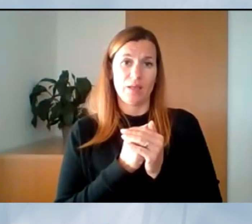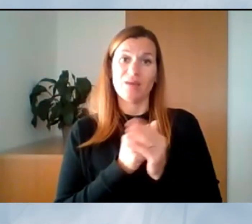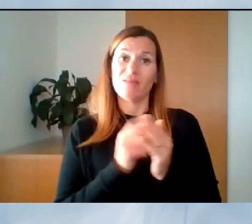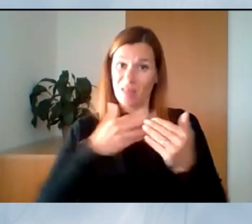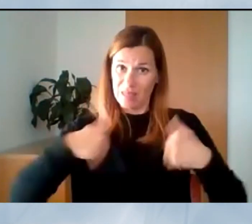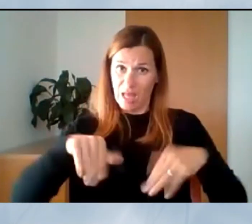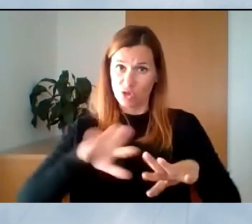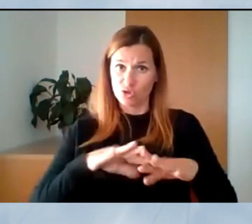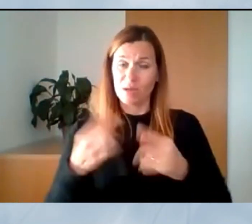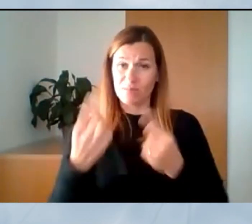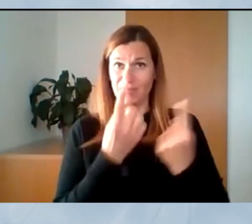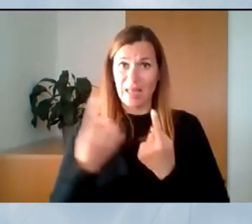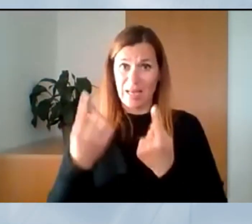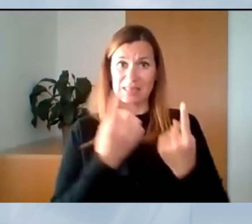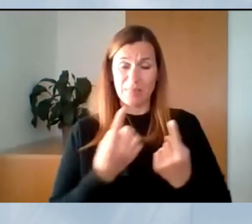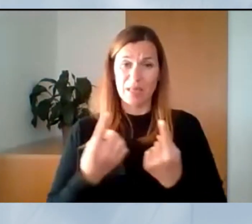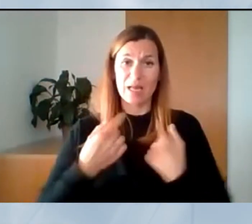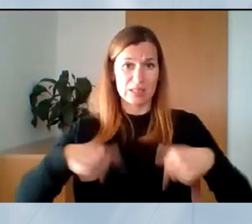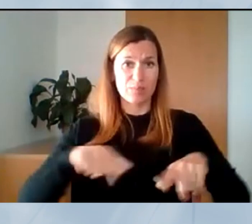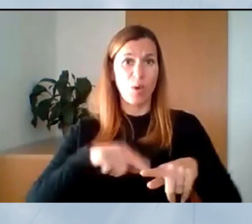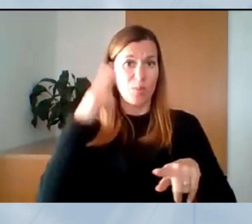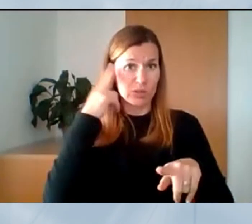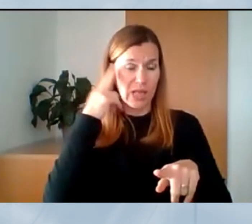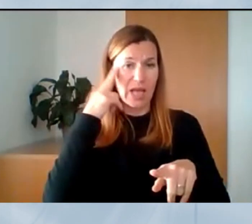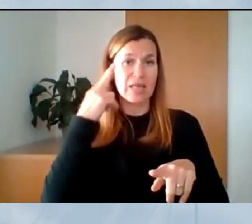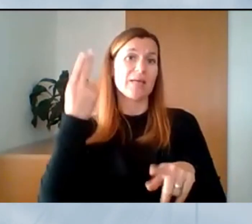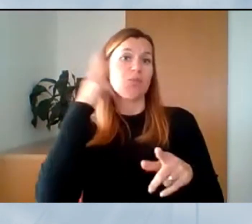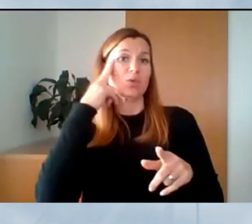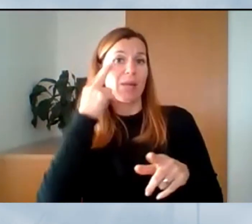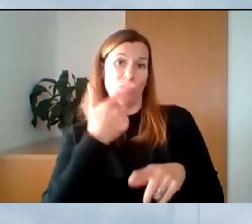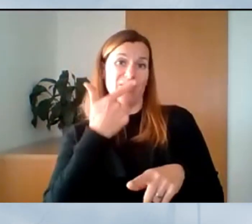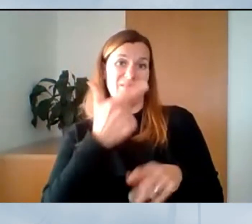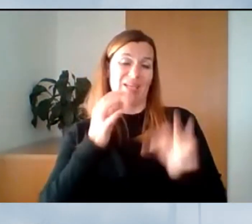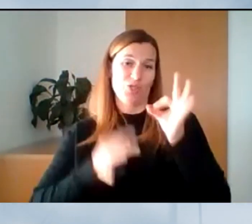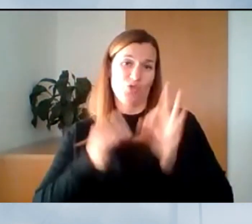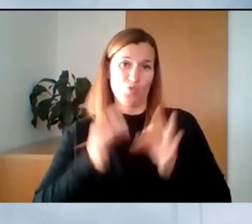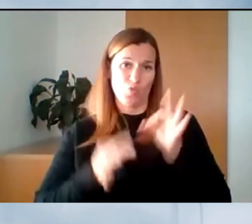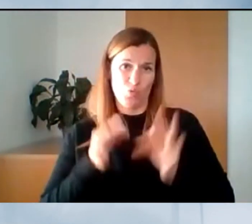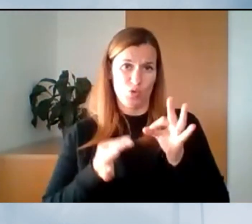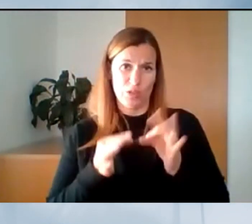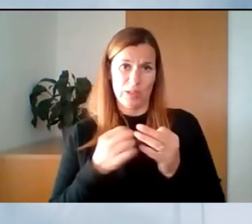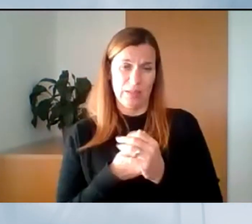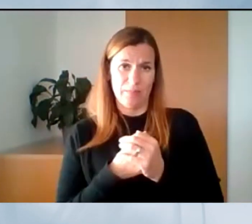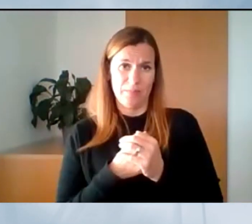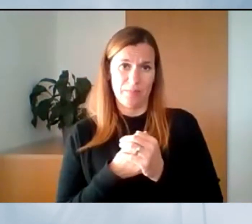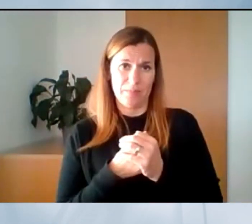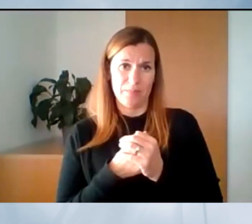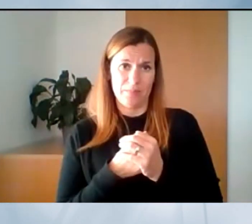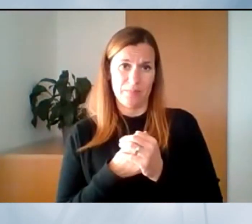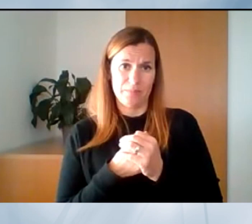In sicer v naših razmerah smo poznali, pa poznamo dve izkušnji, ima